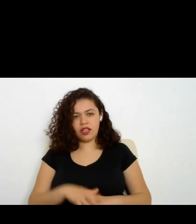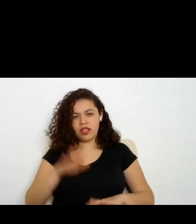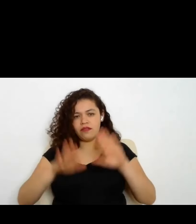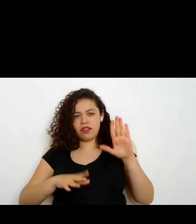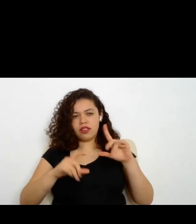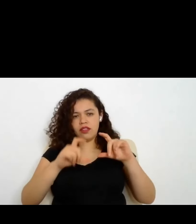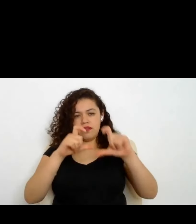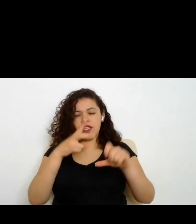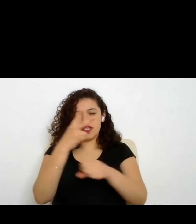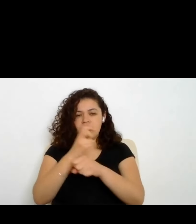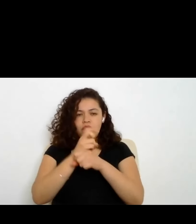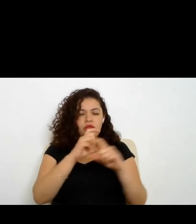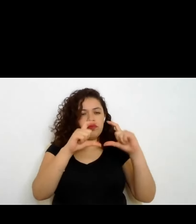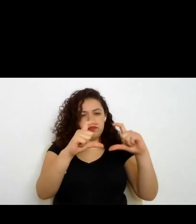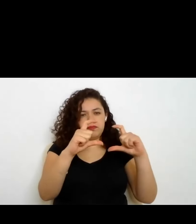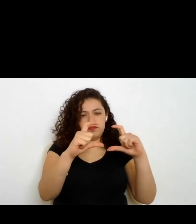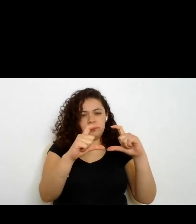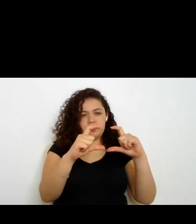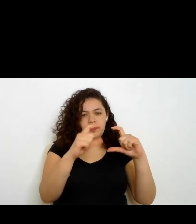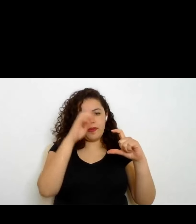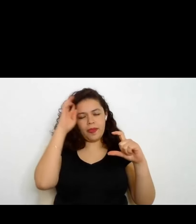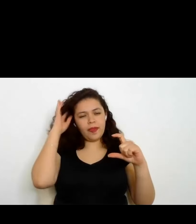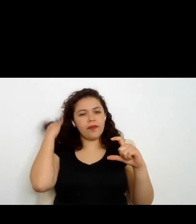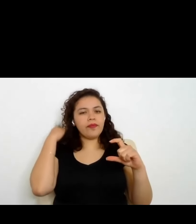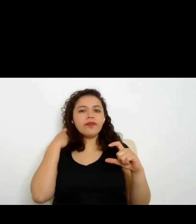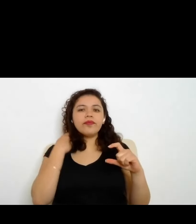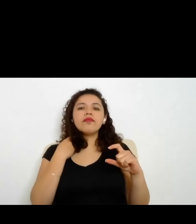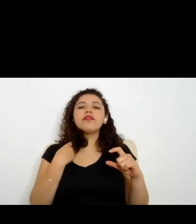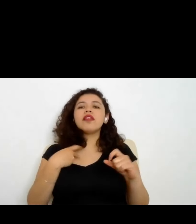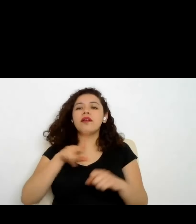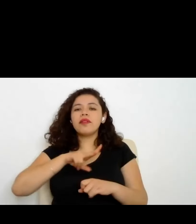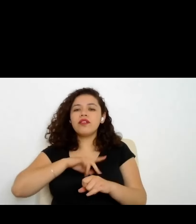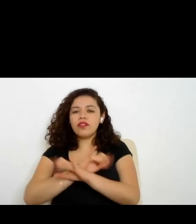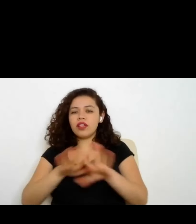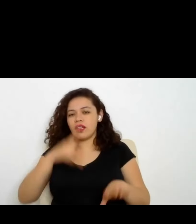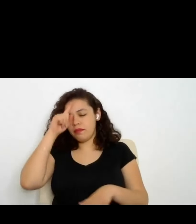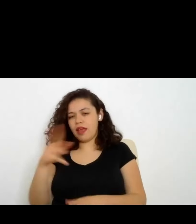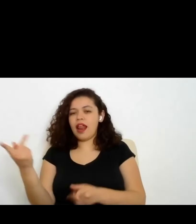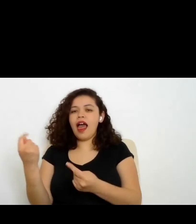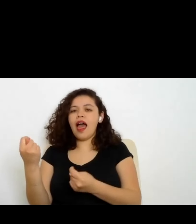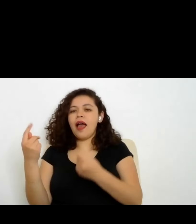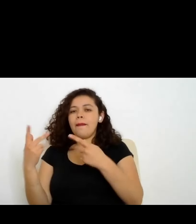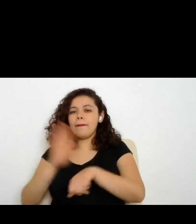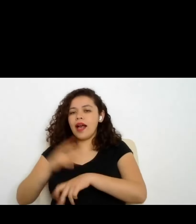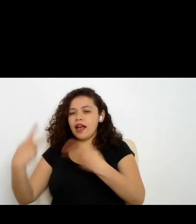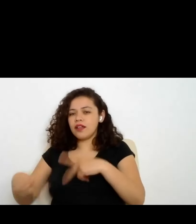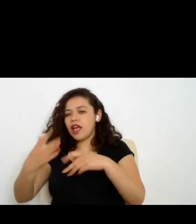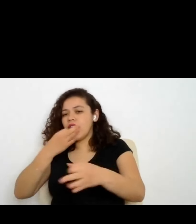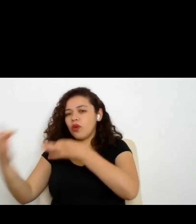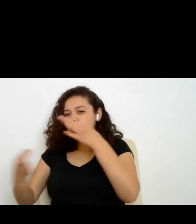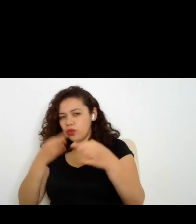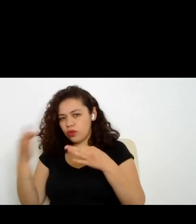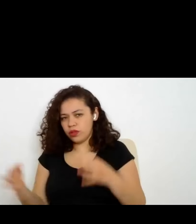como finalidad secundaria el que puedan ser utilizados mis datos para fines mercadológicos y de promoción, a